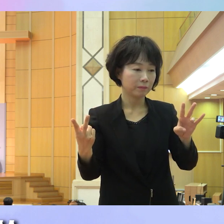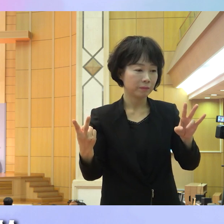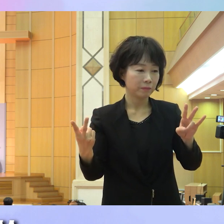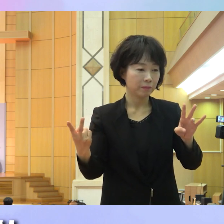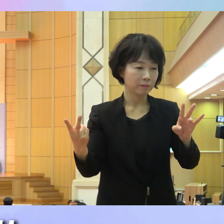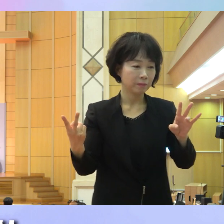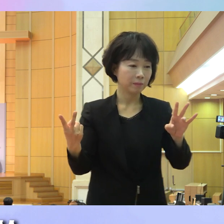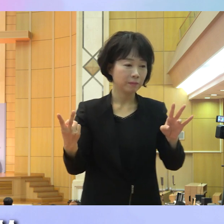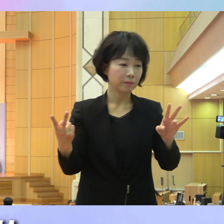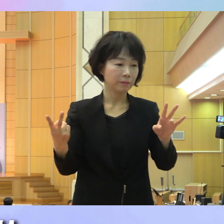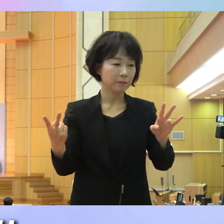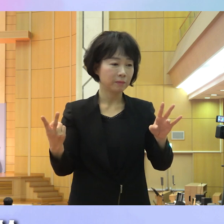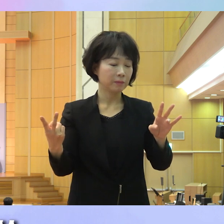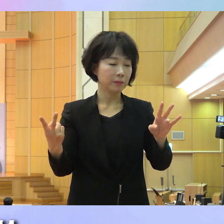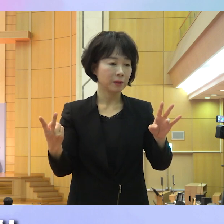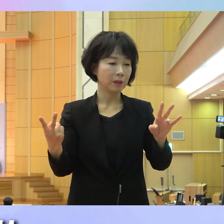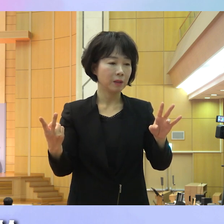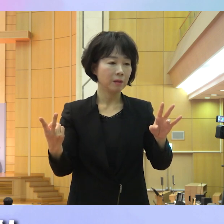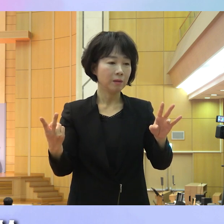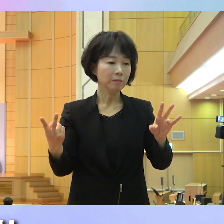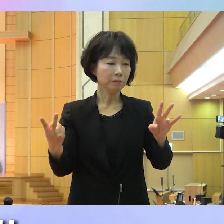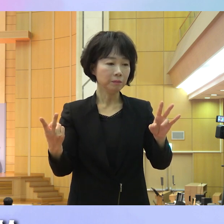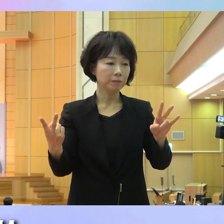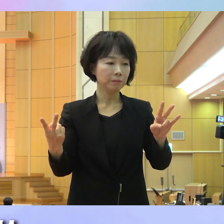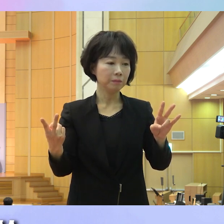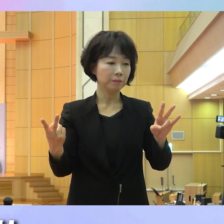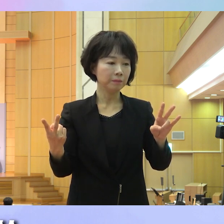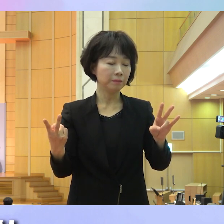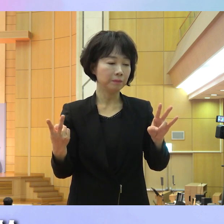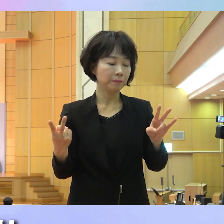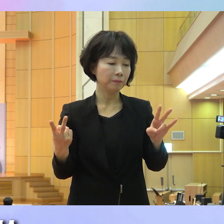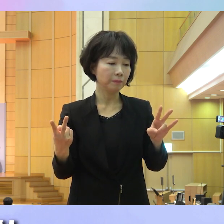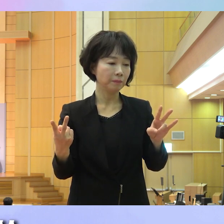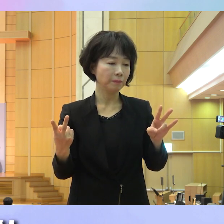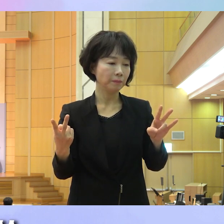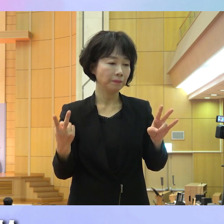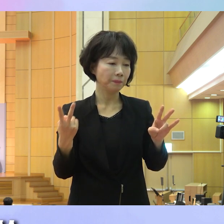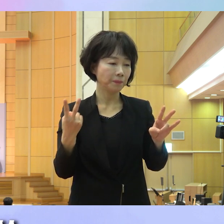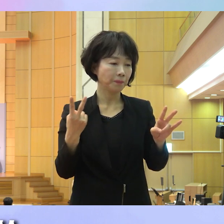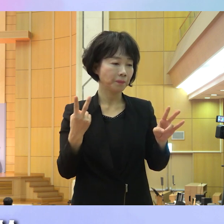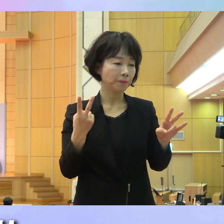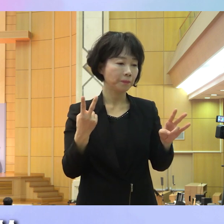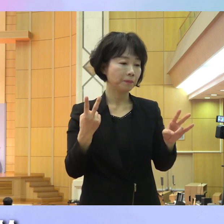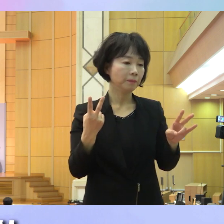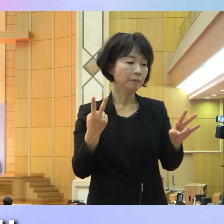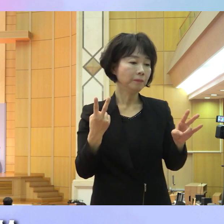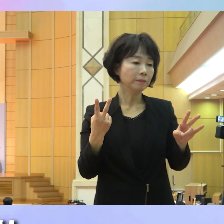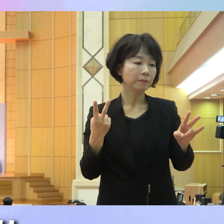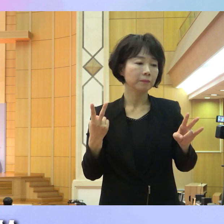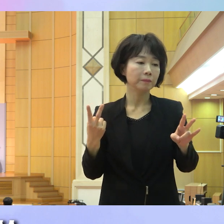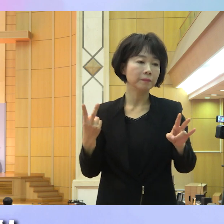베드로전서 2장 24절 말씀 보겠습니다. 페이지수로 378페이지입니다.